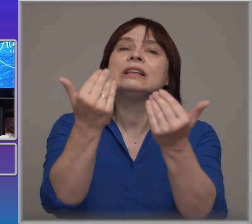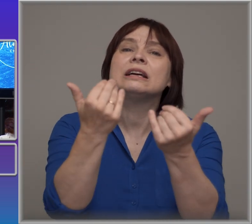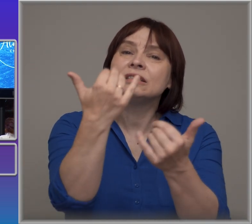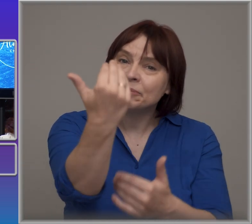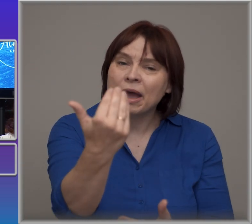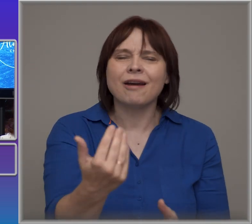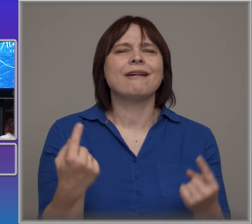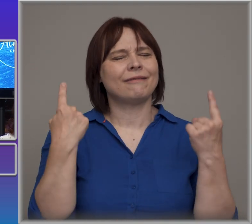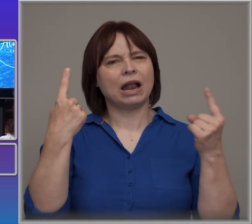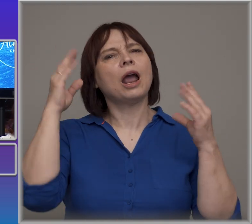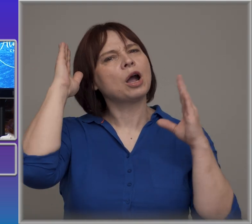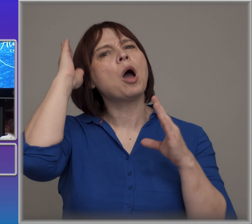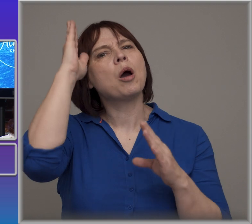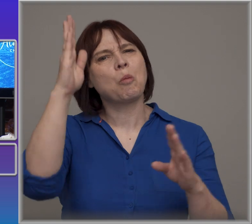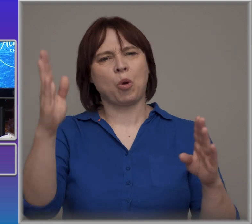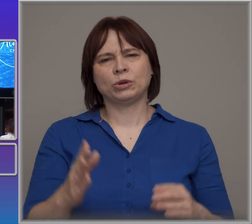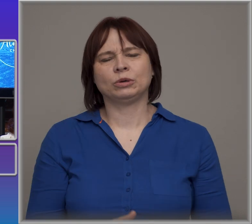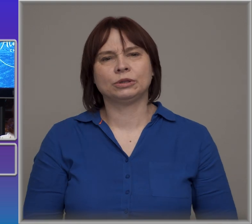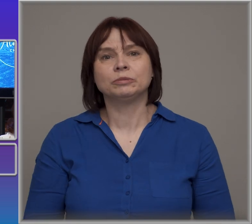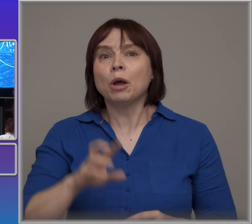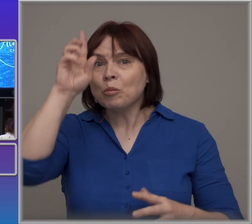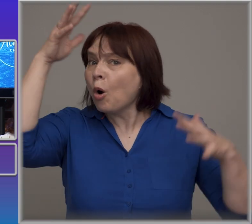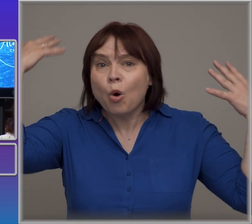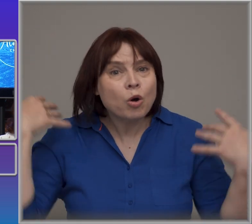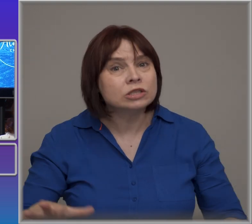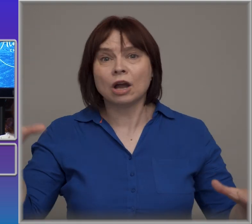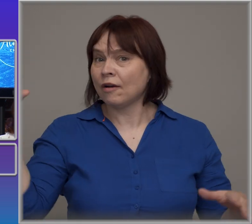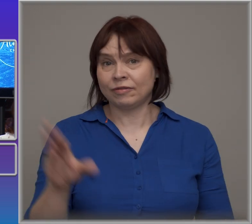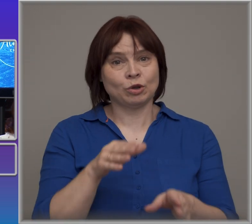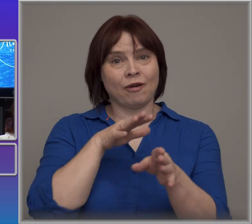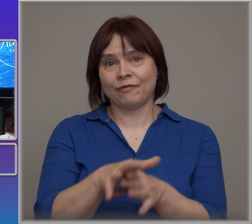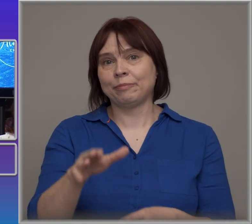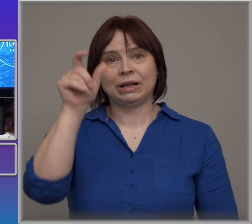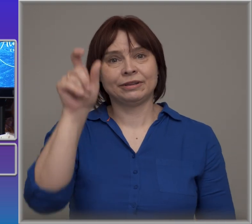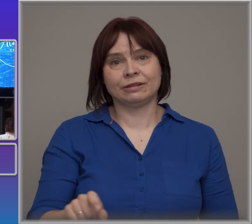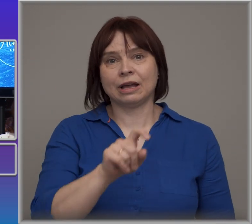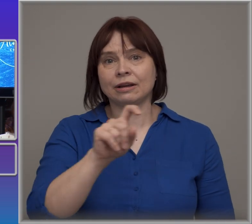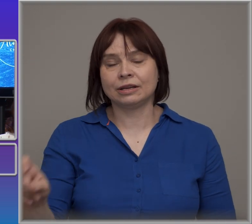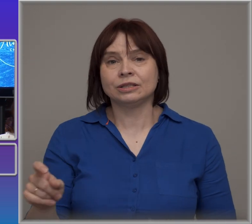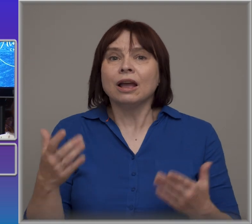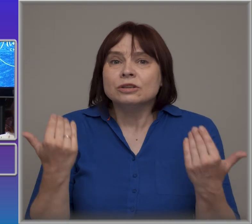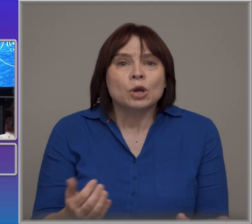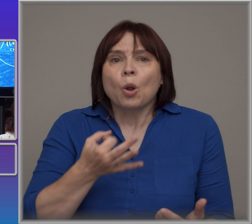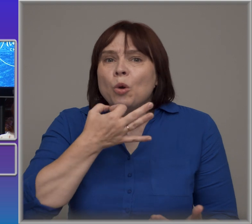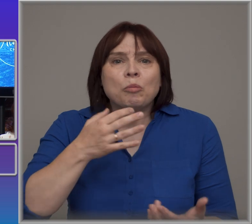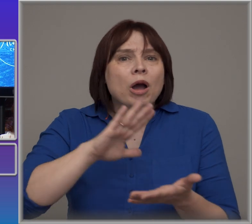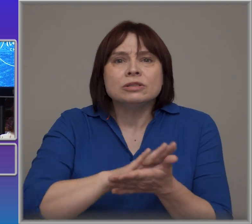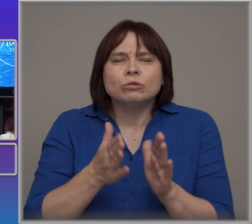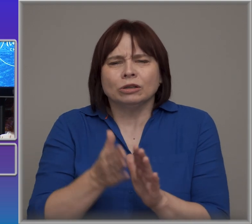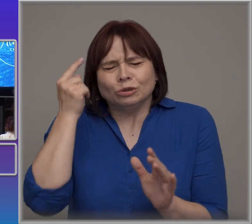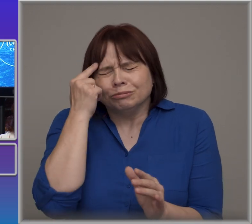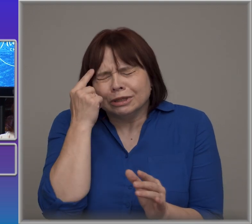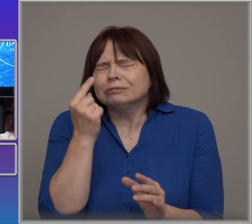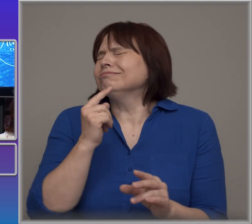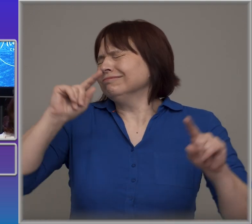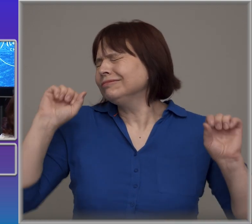тебя все, потому что Он совершил уже все на кресте. Готов помочь тебе в любой ситуации, которая бы казалась тебе безвыходной или